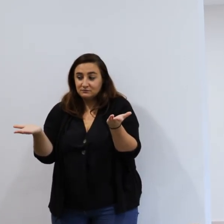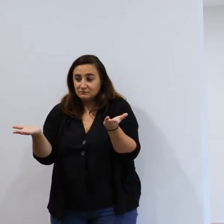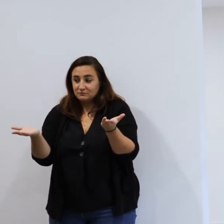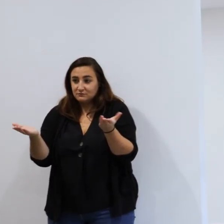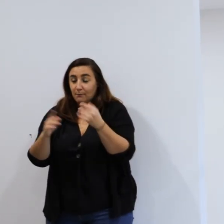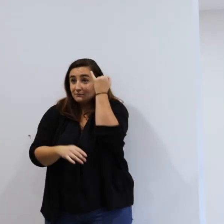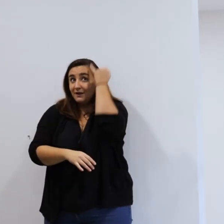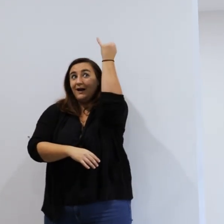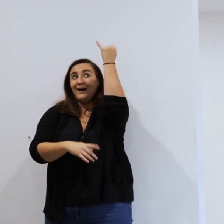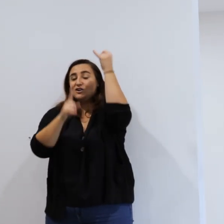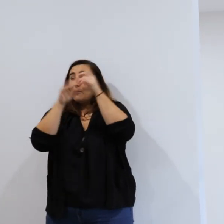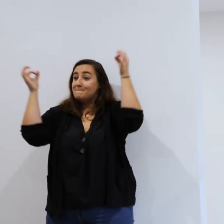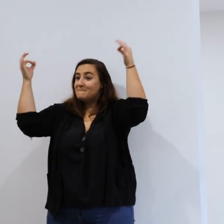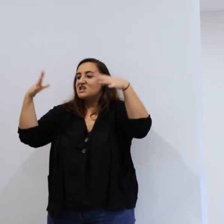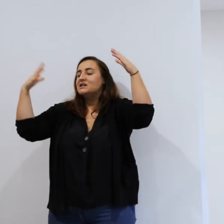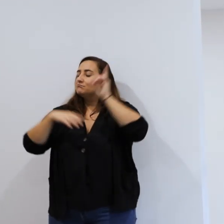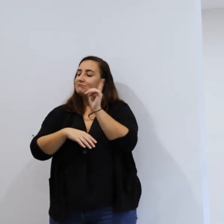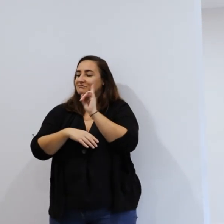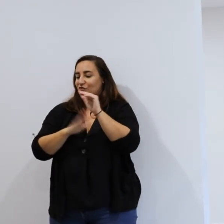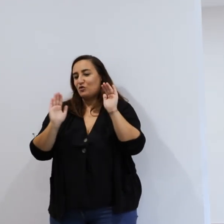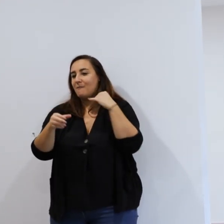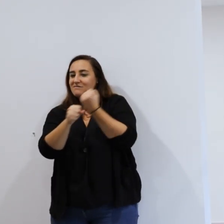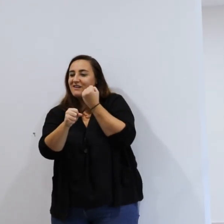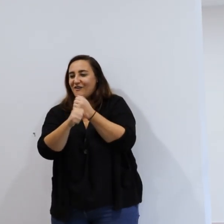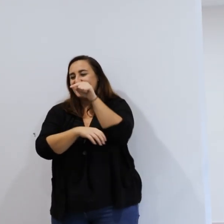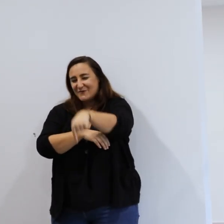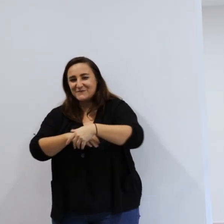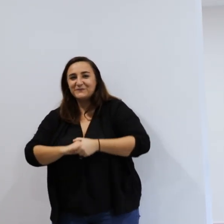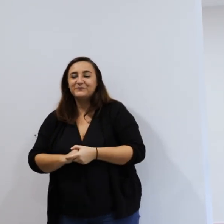magique. C'est quand même du travail.